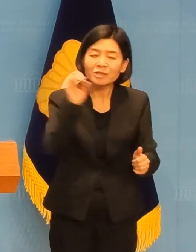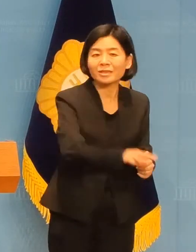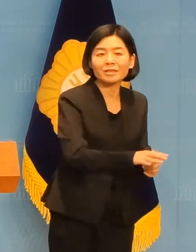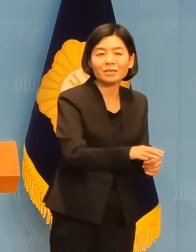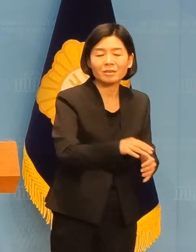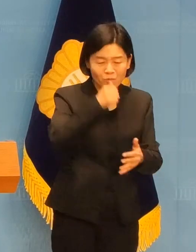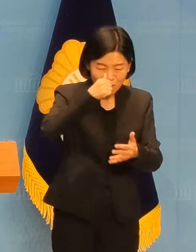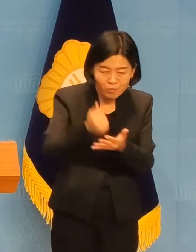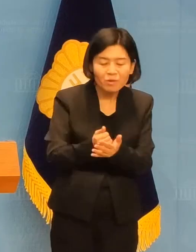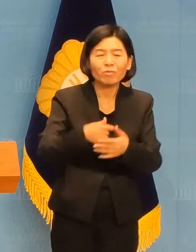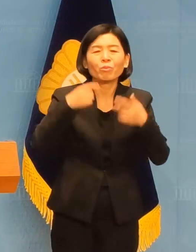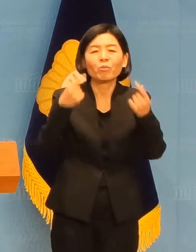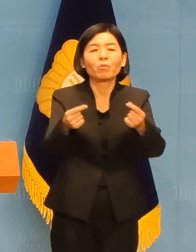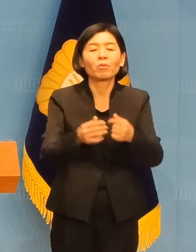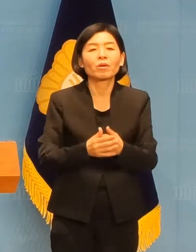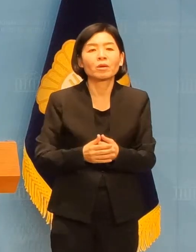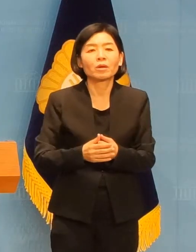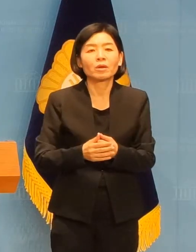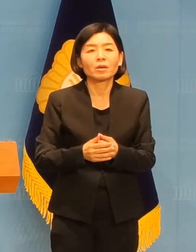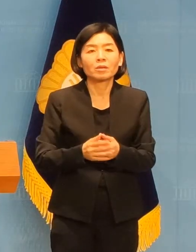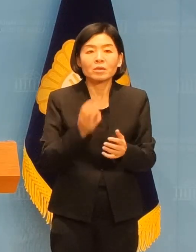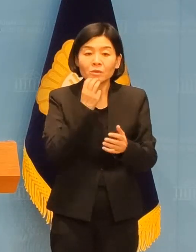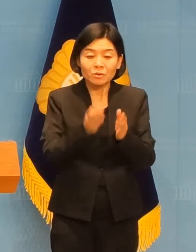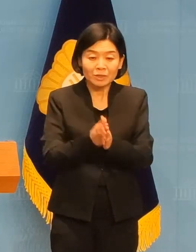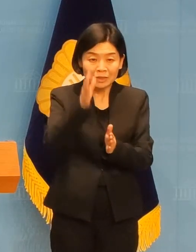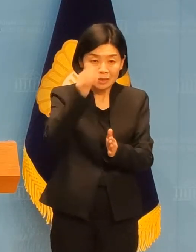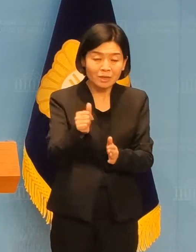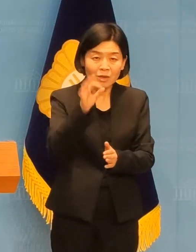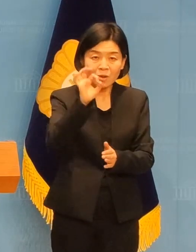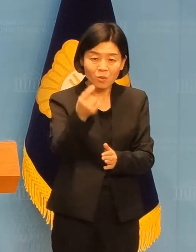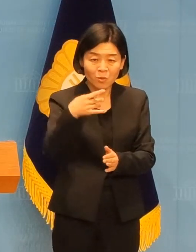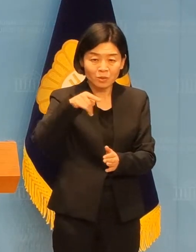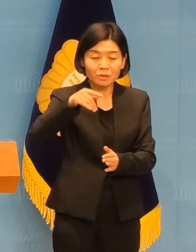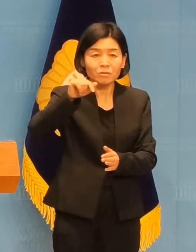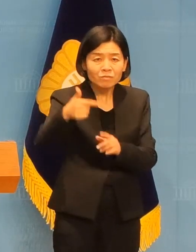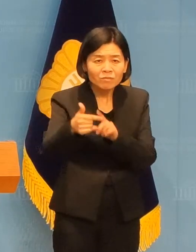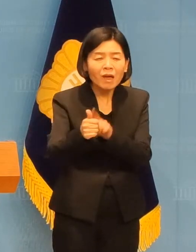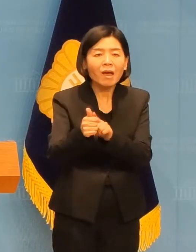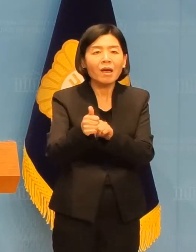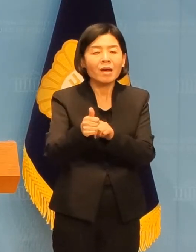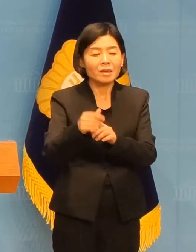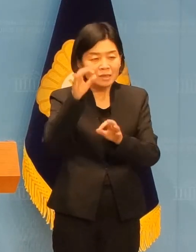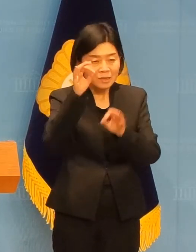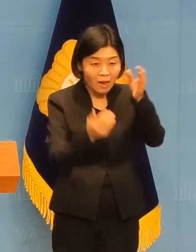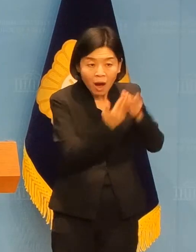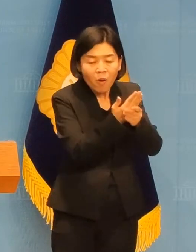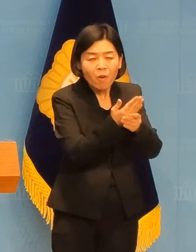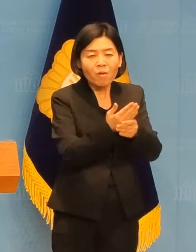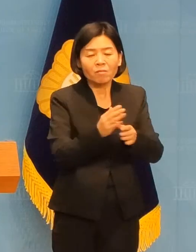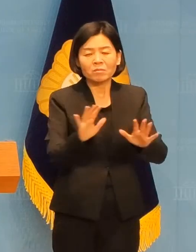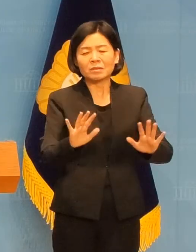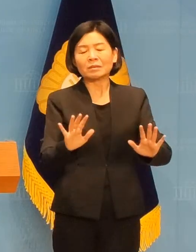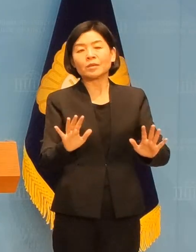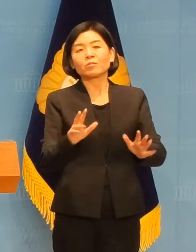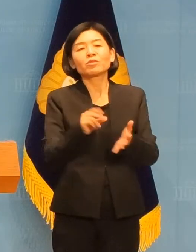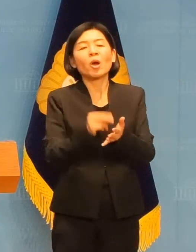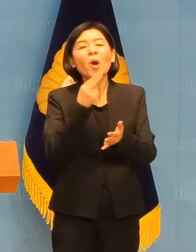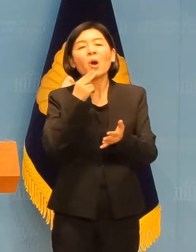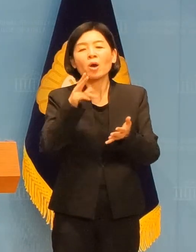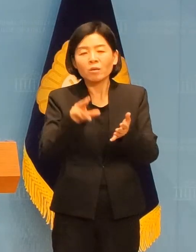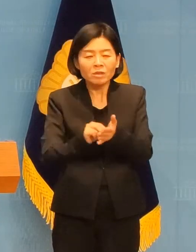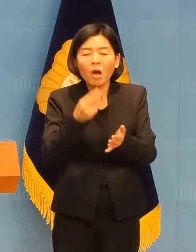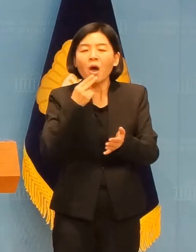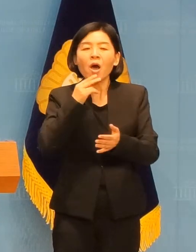다름없습니다. 그럼에도 오세훈 시장은 반복되는 사고에도 책임을 회피하며 문제 없다는 말만 반복하고